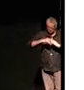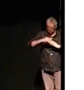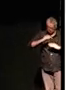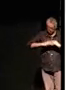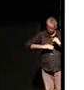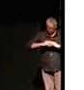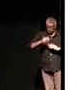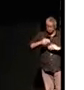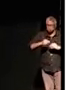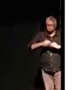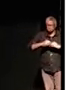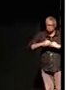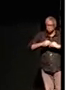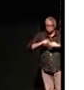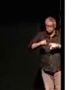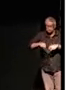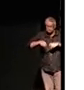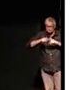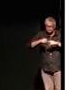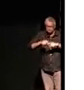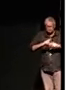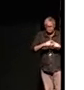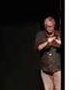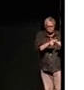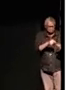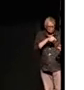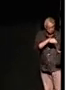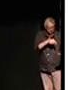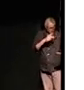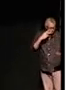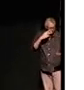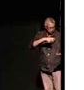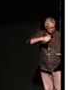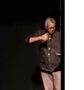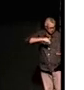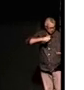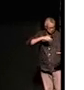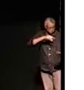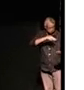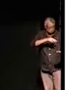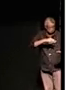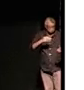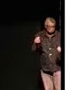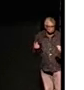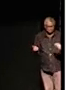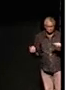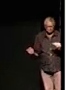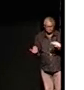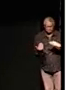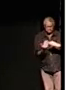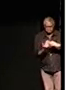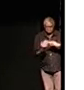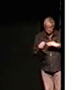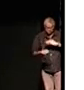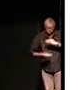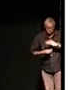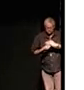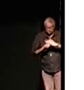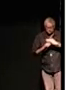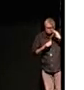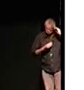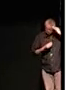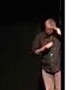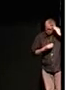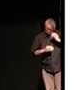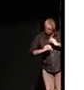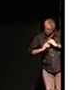local tá inserido em algo muito maior que é esse sistema alimentar local então ele entender